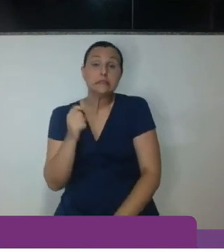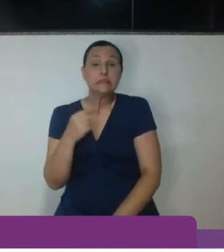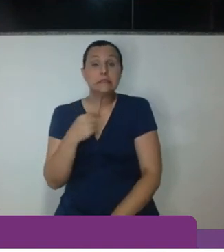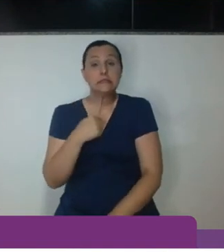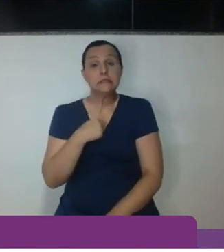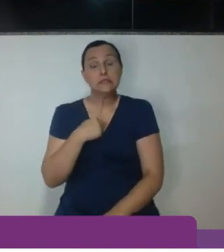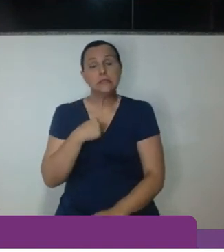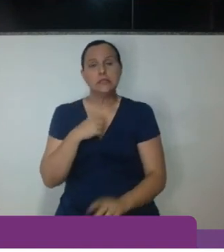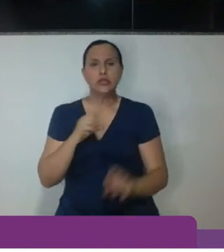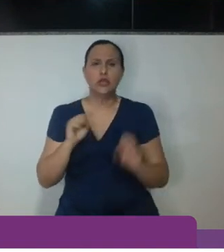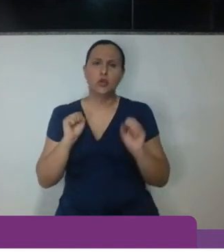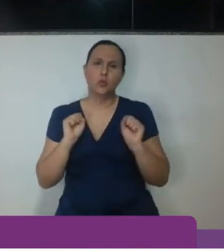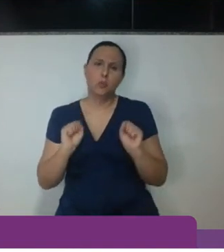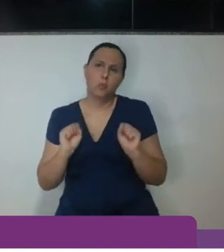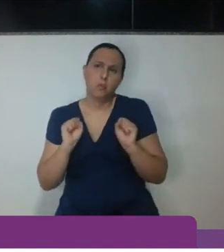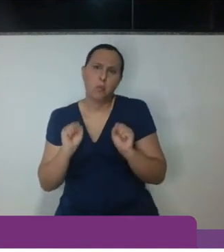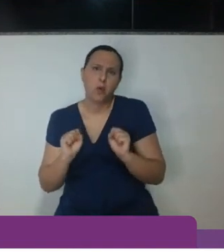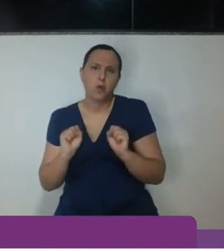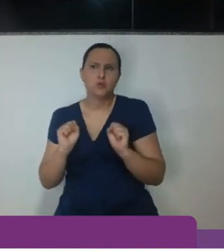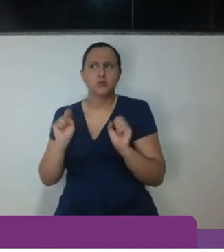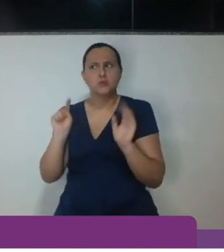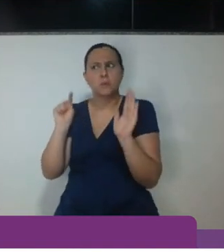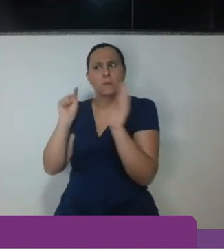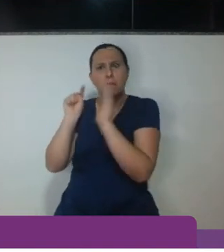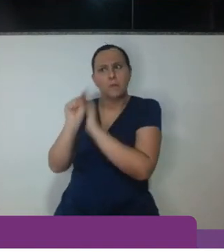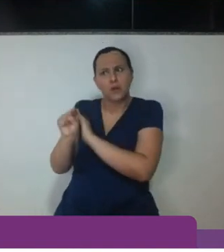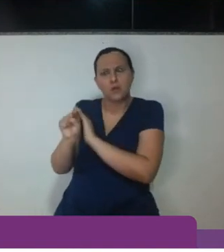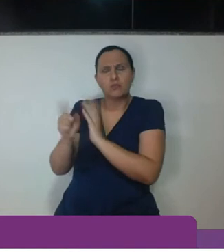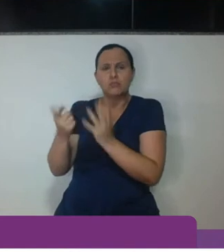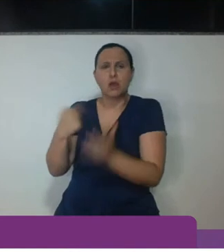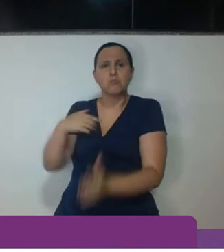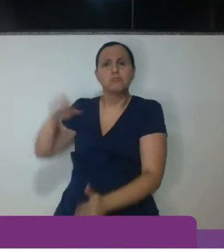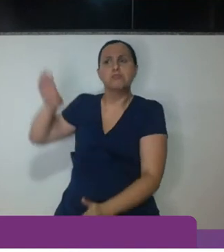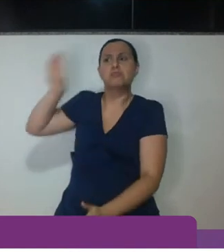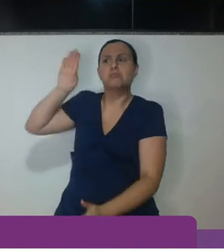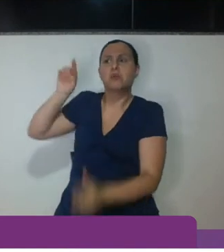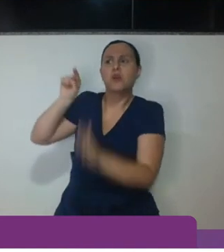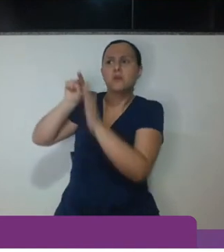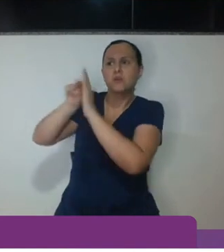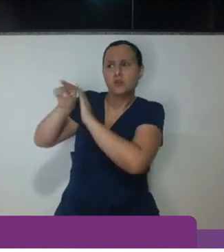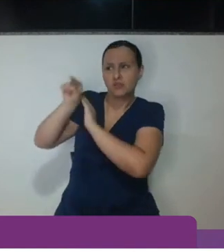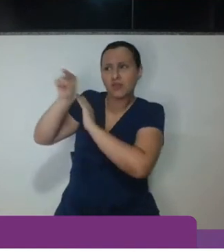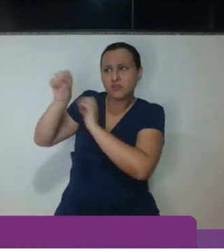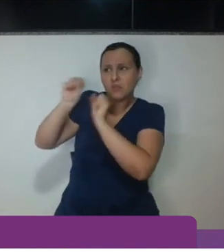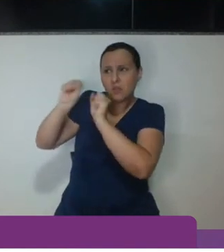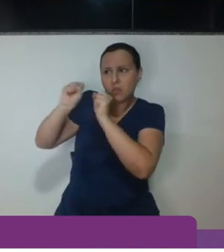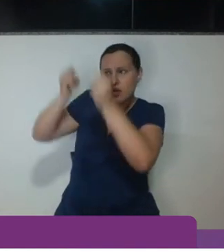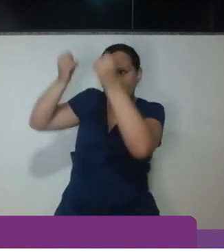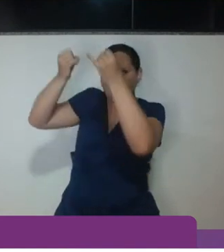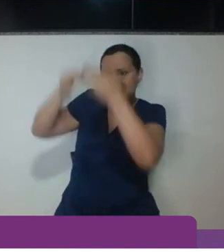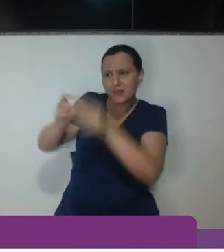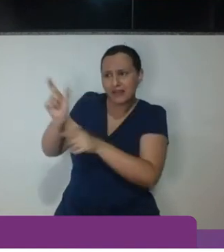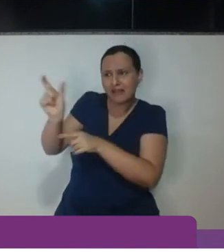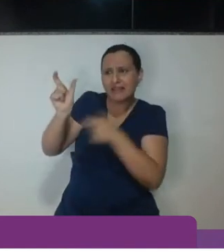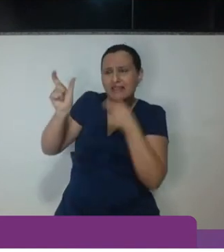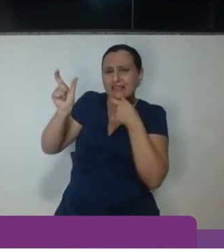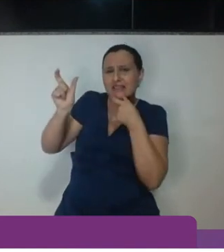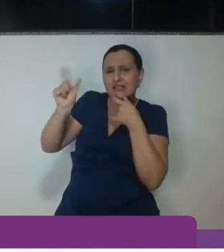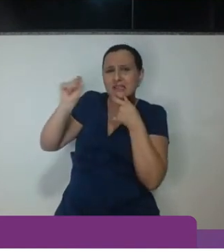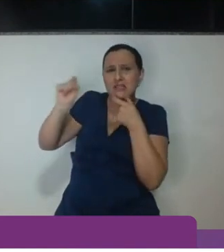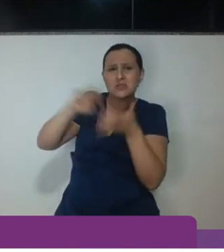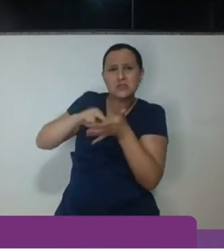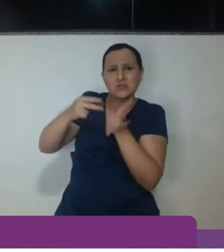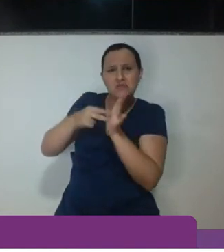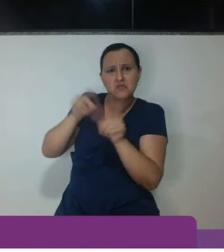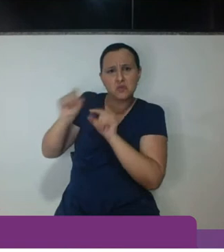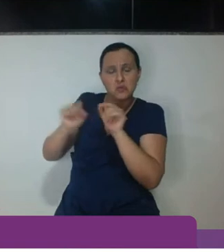mais dialógico, eu posso questionar ao palestrante. Você pode explicar o que essa frase em inglês significa? Sem problema nenhum,